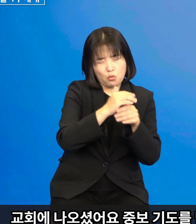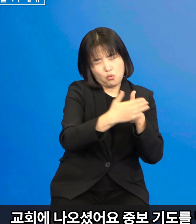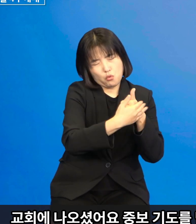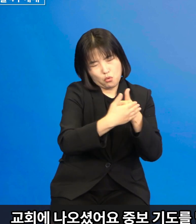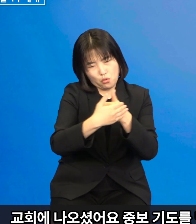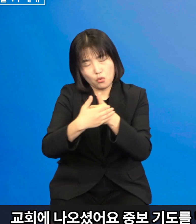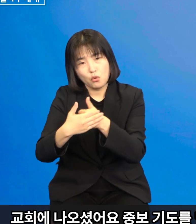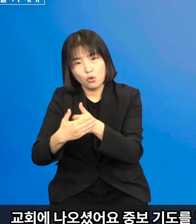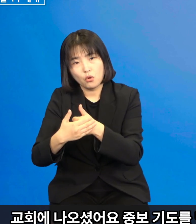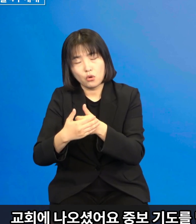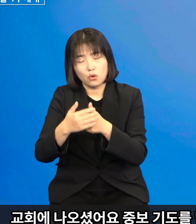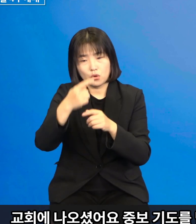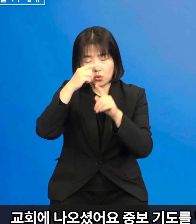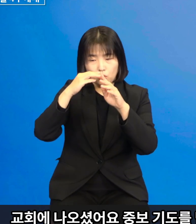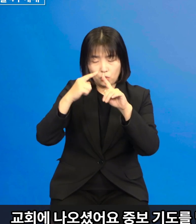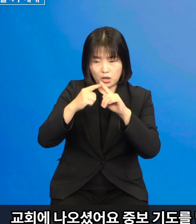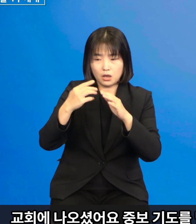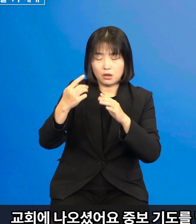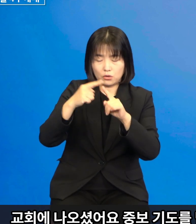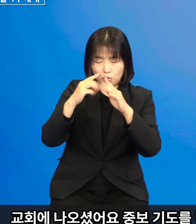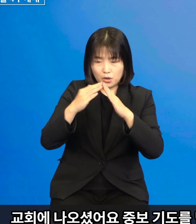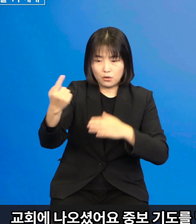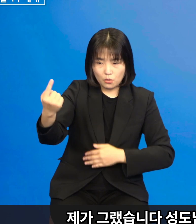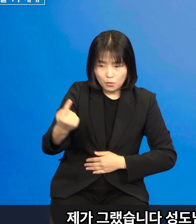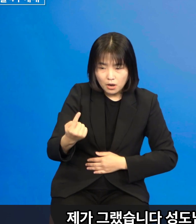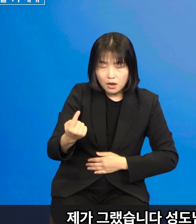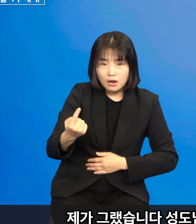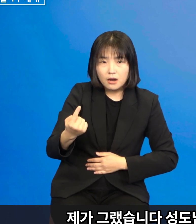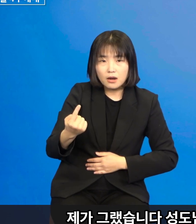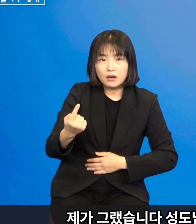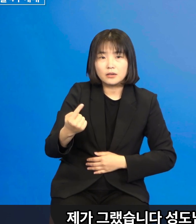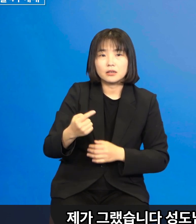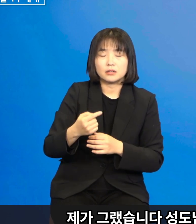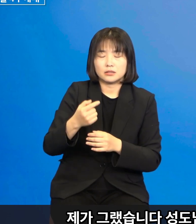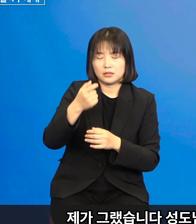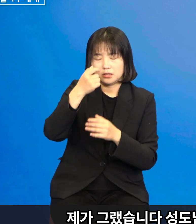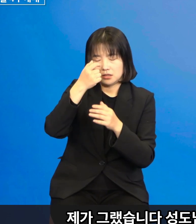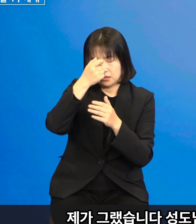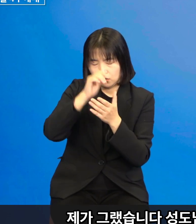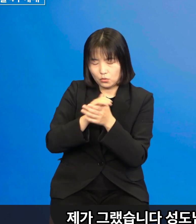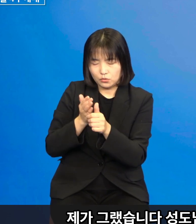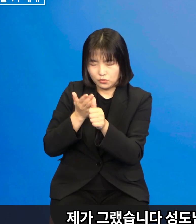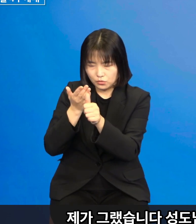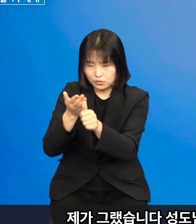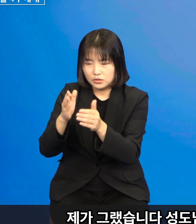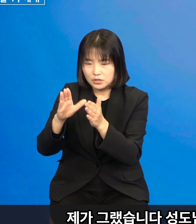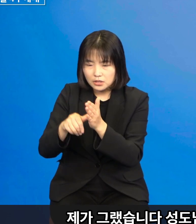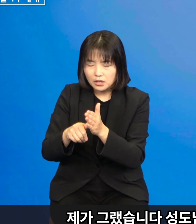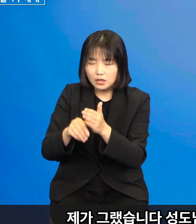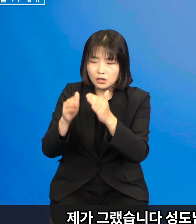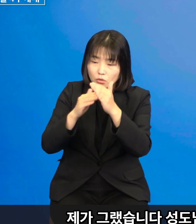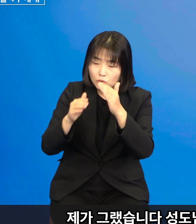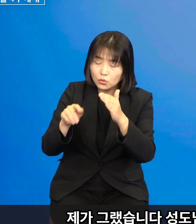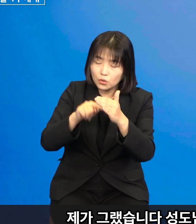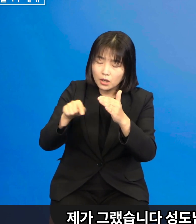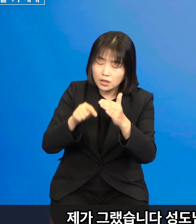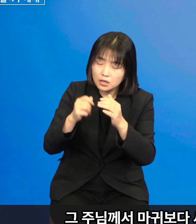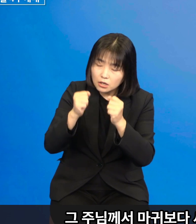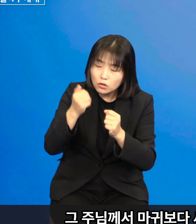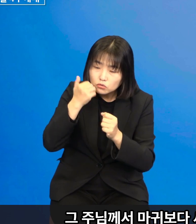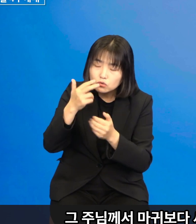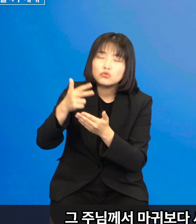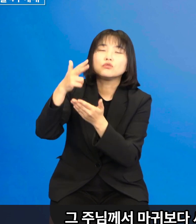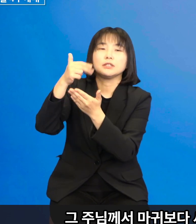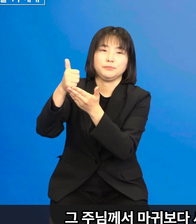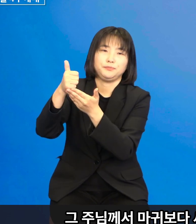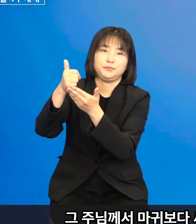교회에 나오셨어요. 중보 기도를 받으시고 또한 안수 기도를 받으시는데 제가 그랬습니다. 성도님 안에 계신 분이 주님이신데